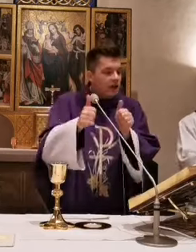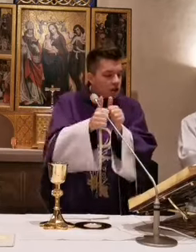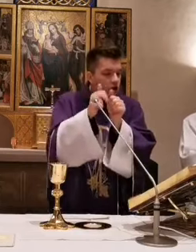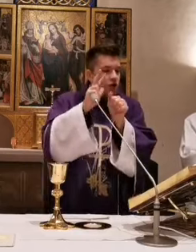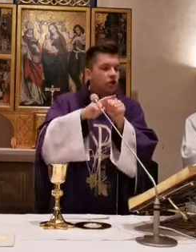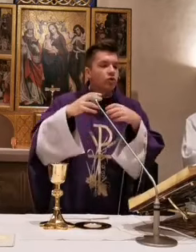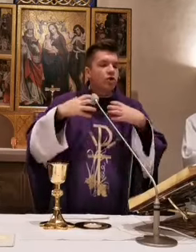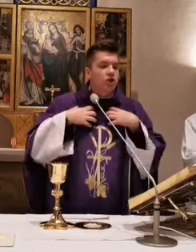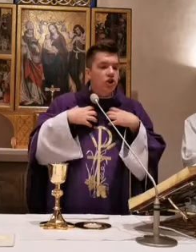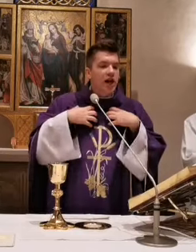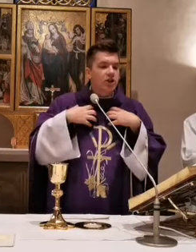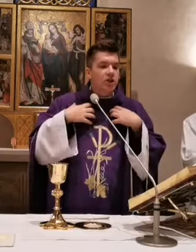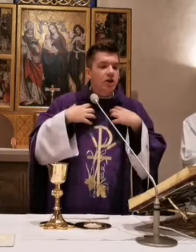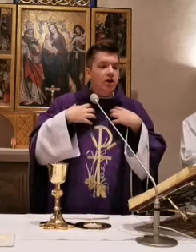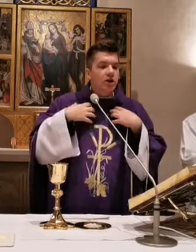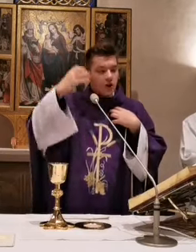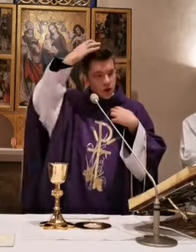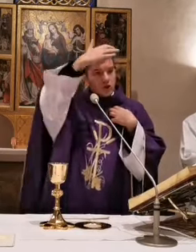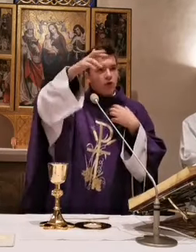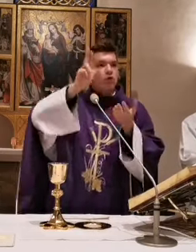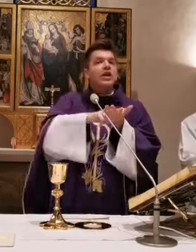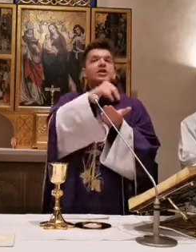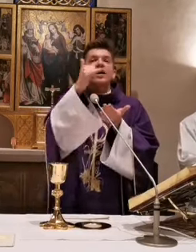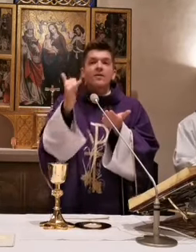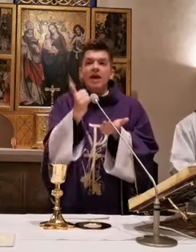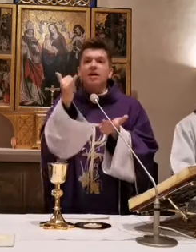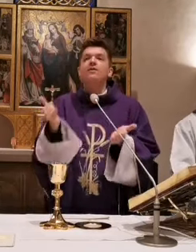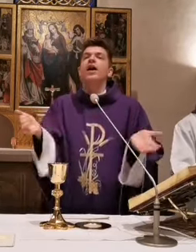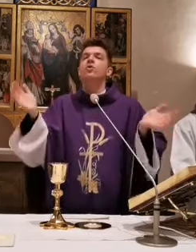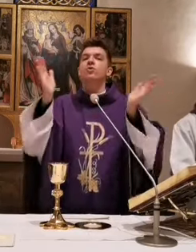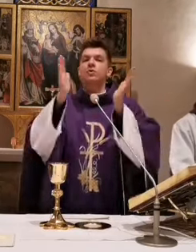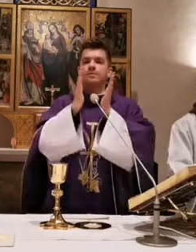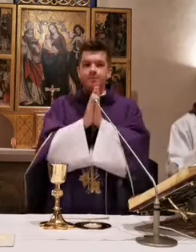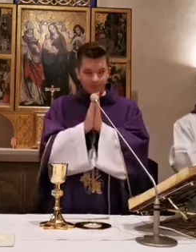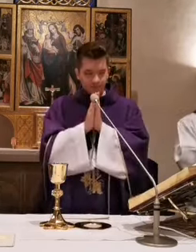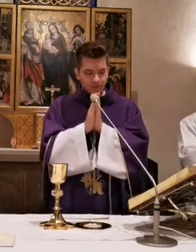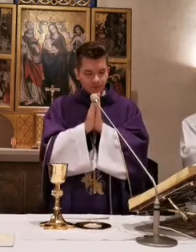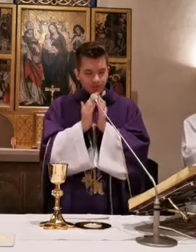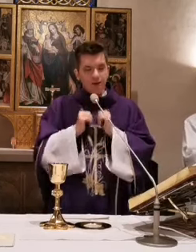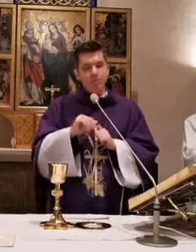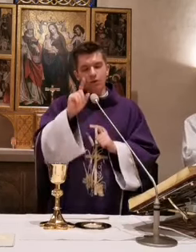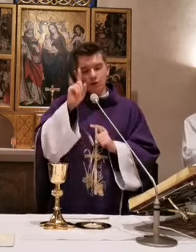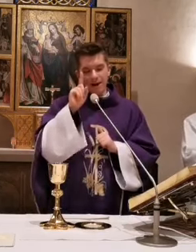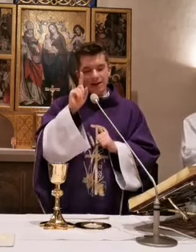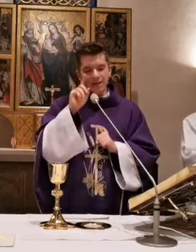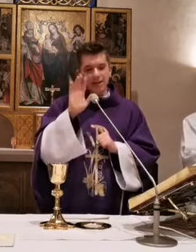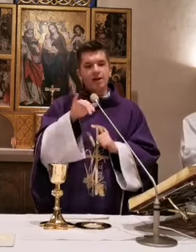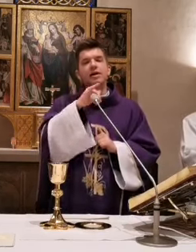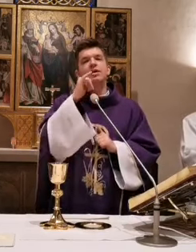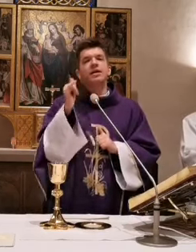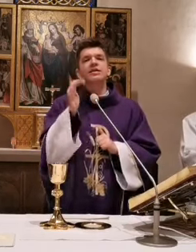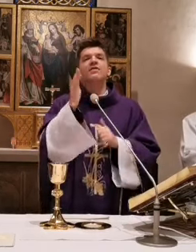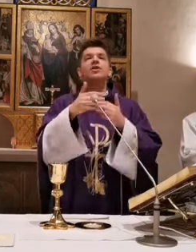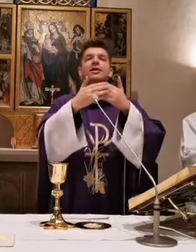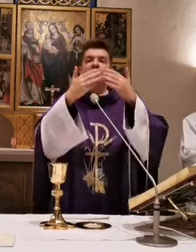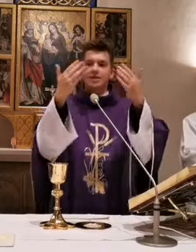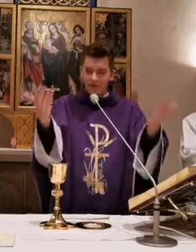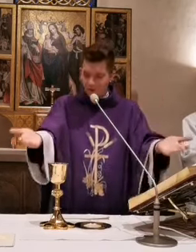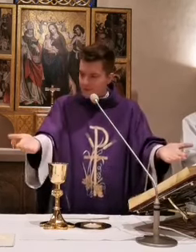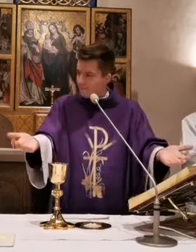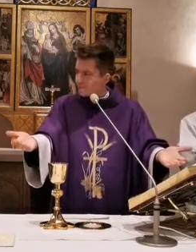pełnej jedności, który żyjesz i królujesz na wieki wieków. Pokój Pański niech